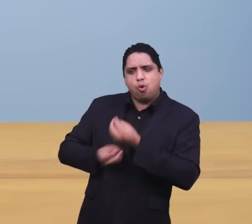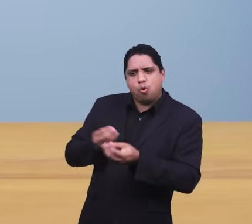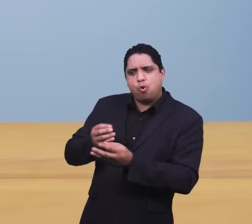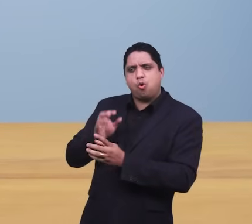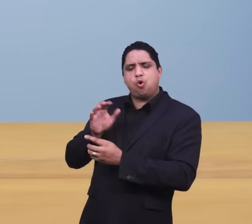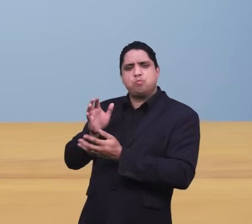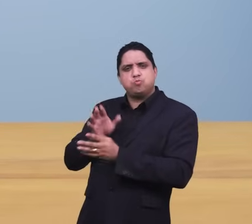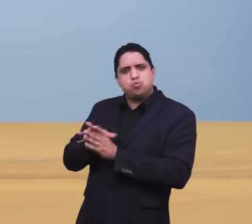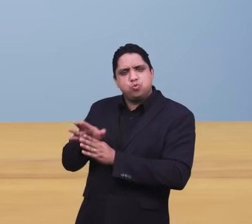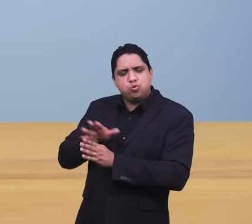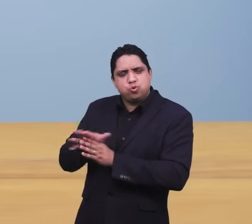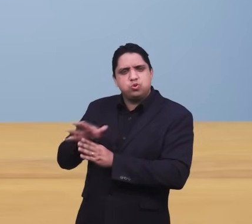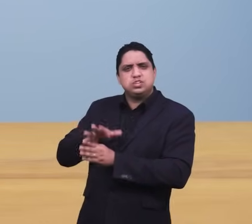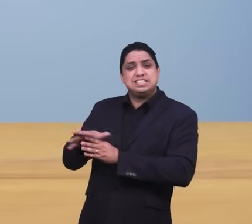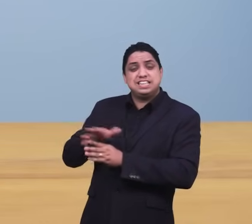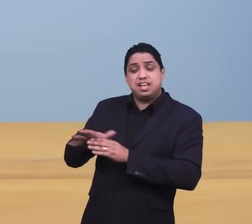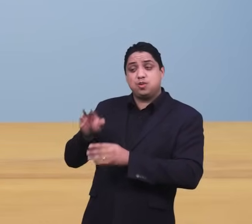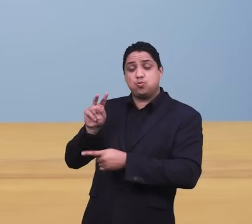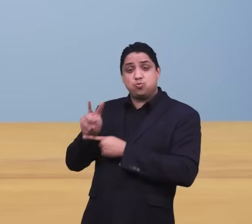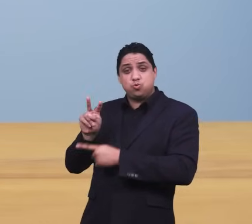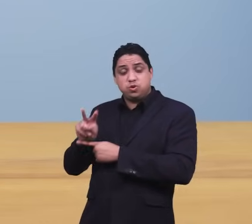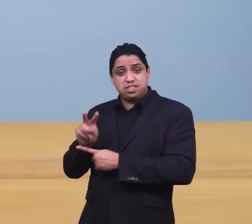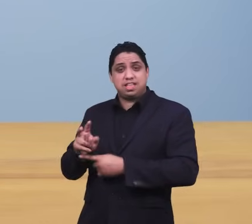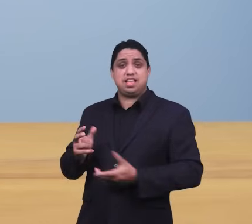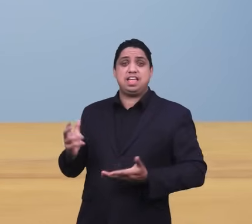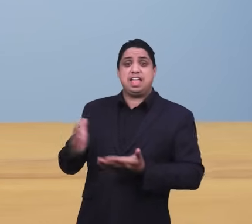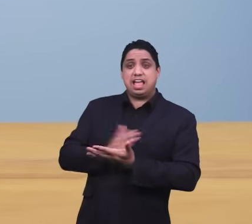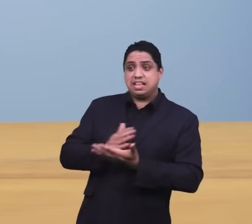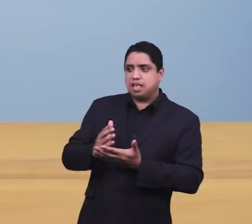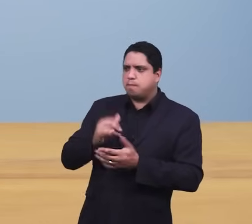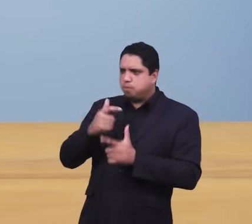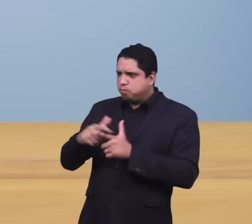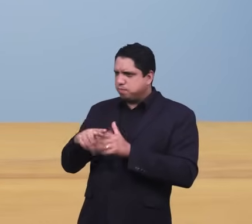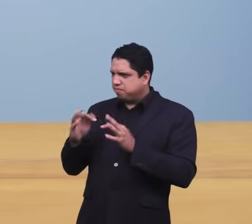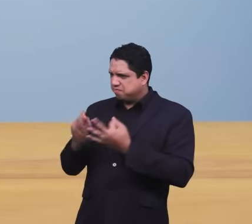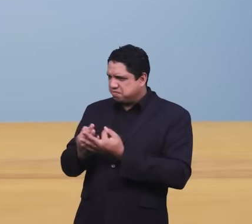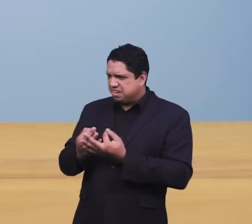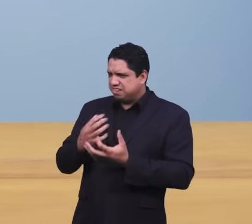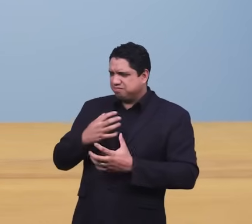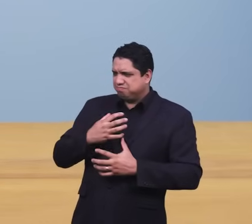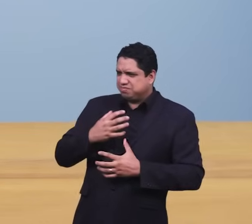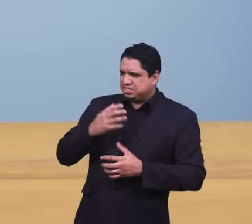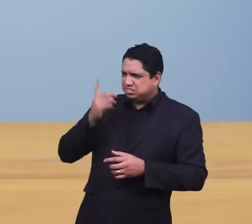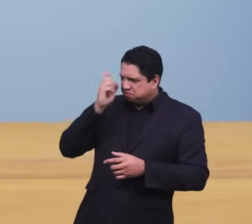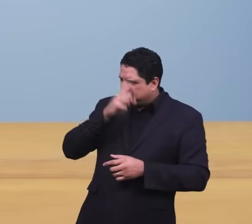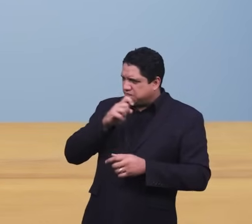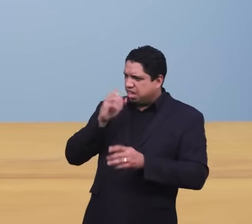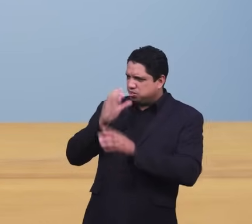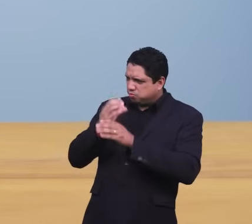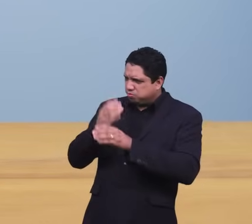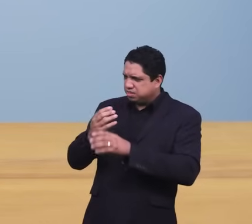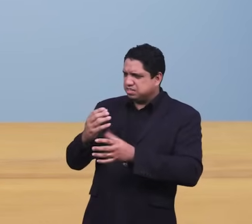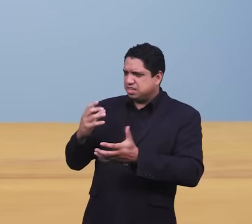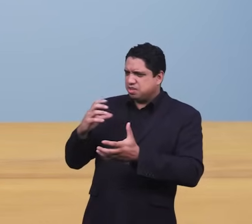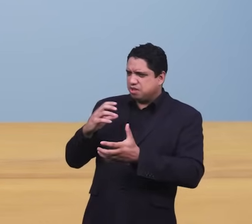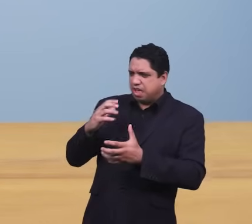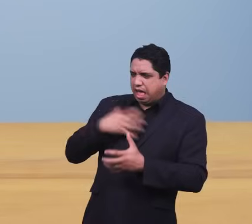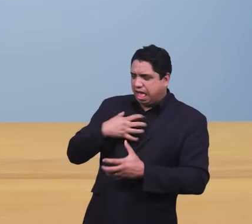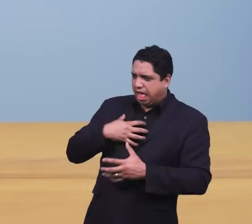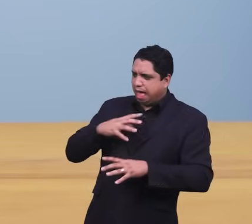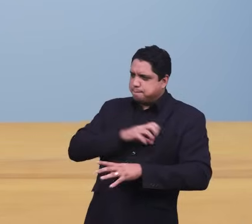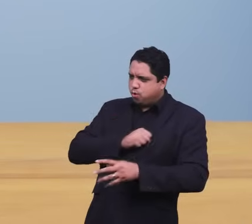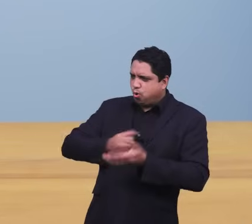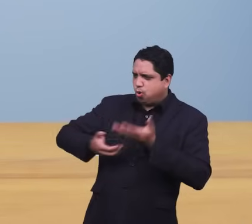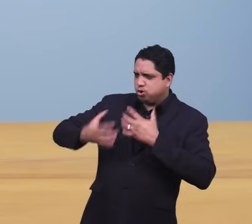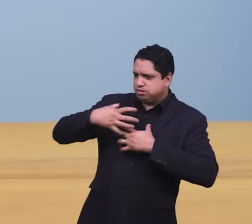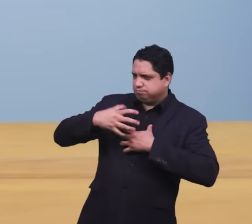relacionamento afetivo, no relacionamento, às vezes, até com a esposa, com os filhos, que é um relacionamento mais difícil, mais truncado. Então, é ver